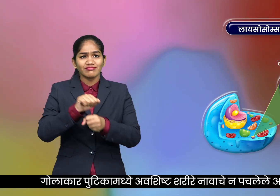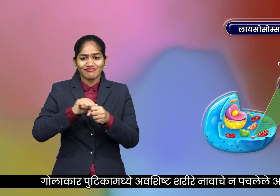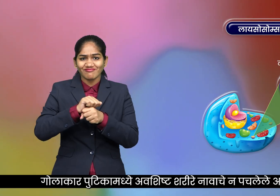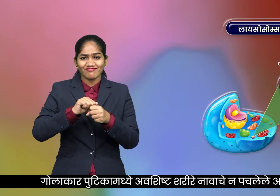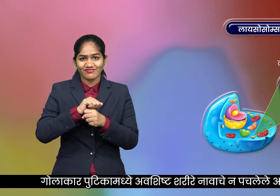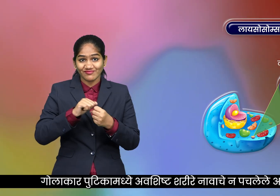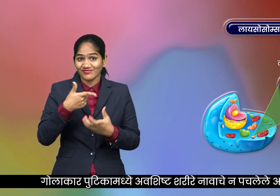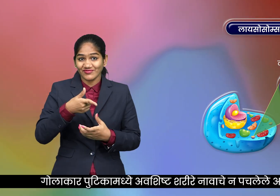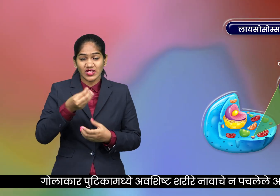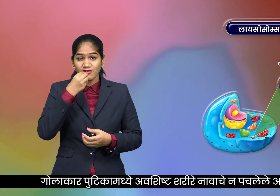असतात.